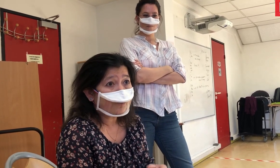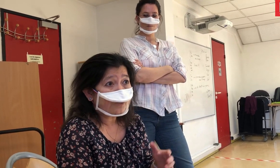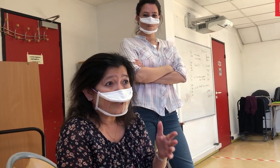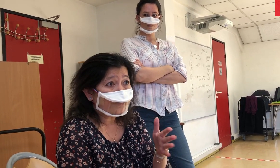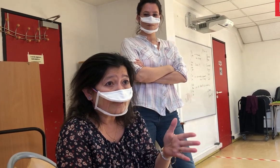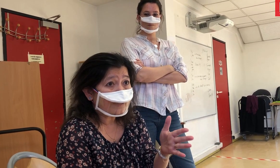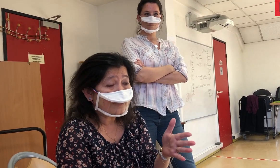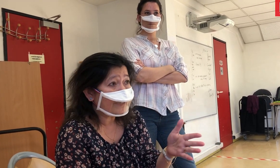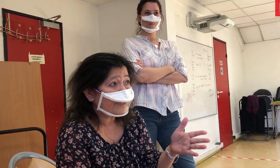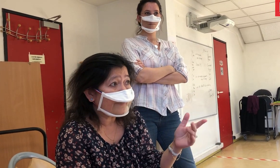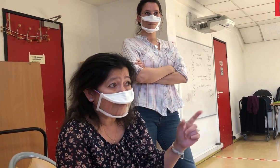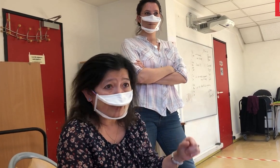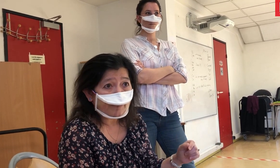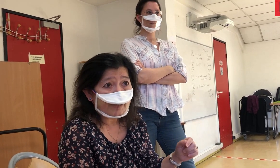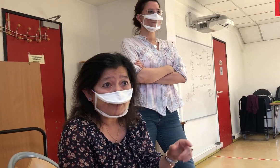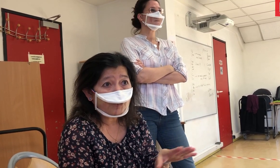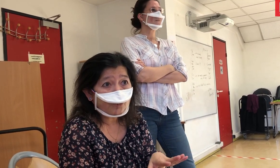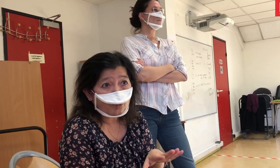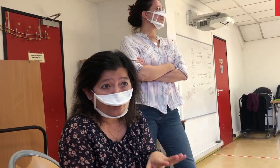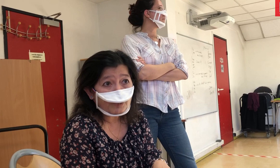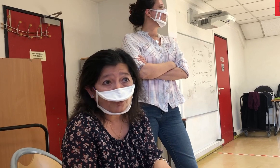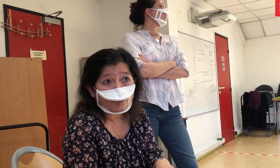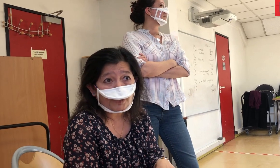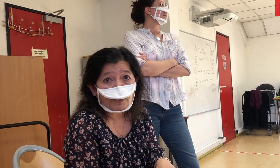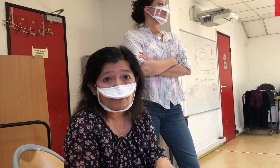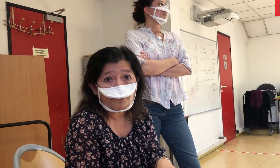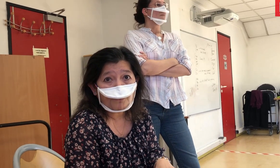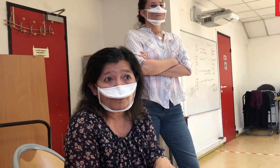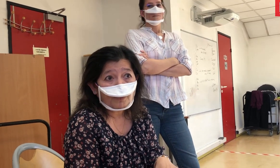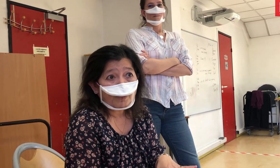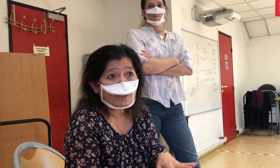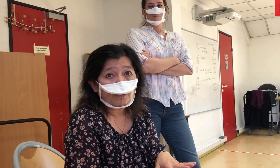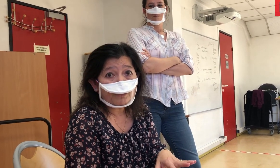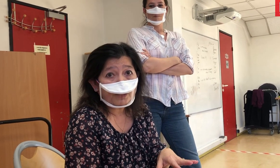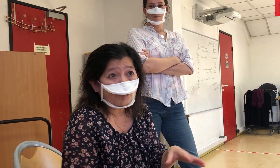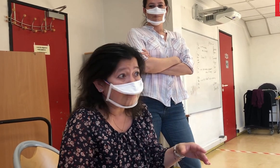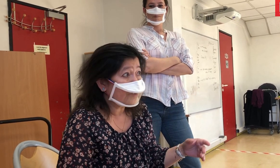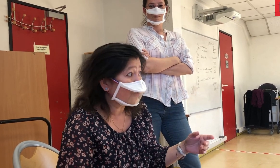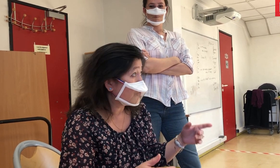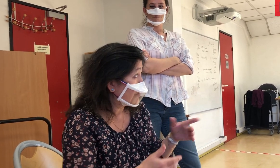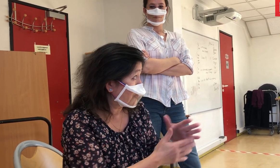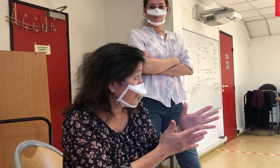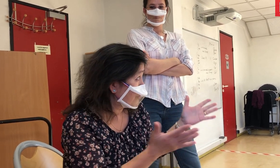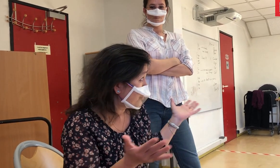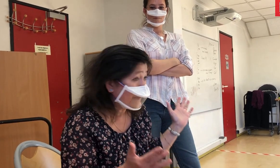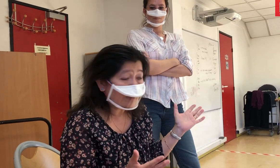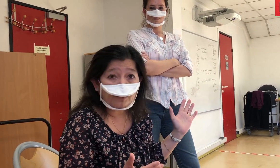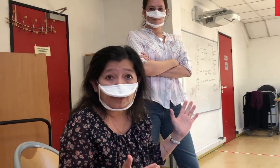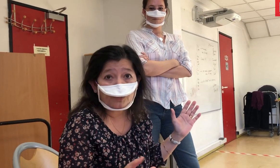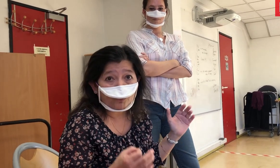il y a une partie ici qui vient de Germinal, d'autres de missions locales. Et toutes ces personnes-là, ils ont tous